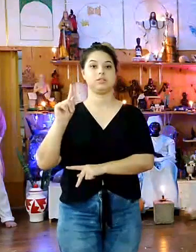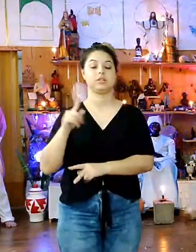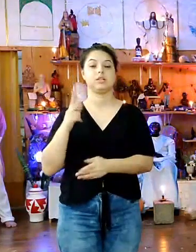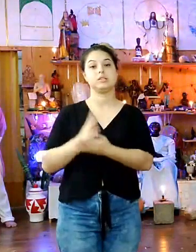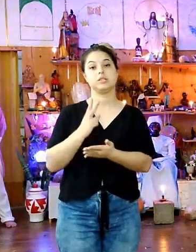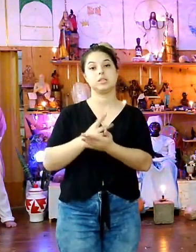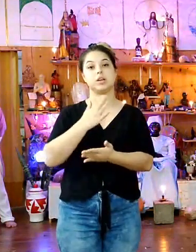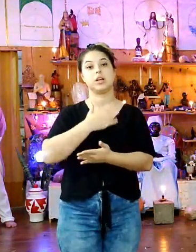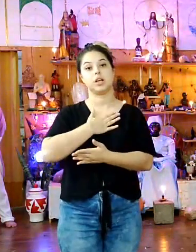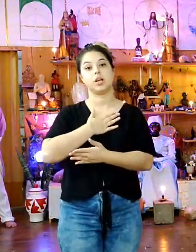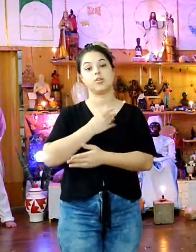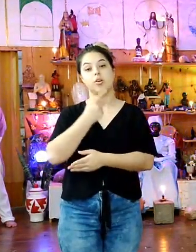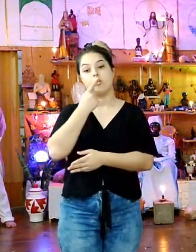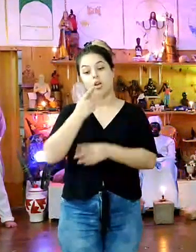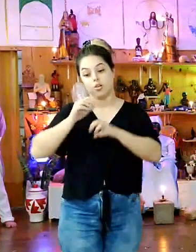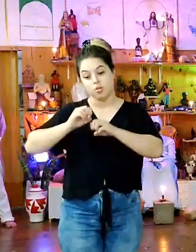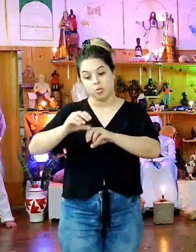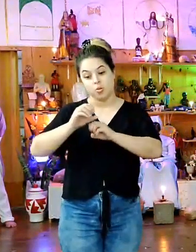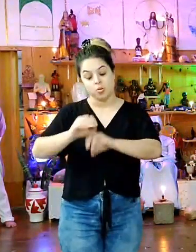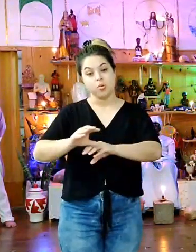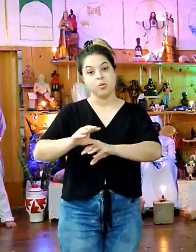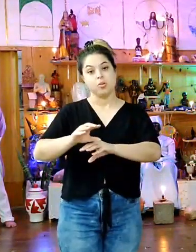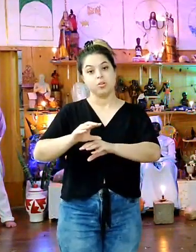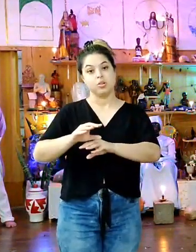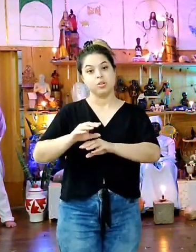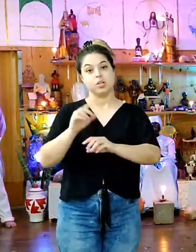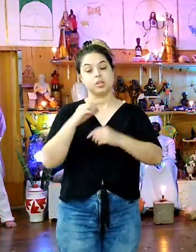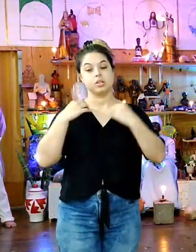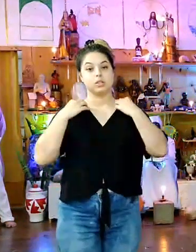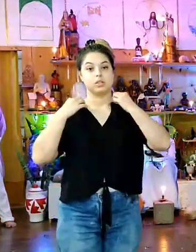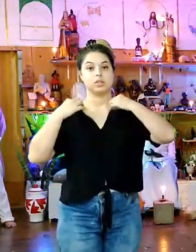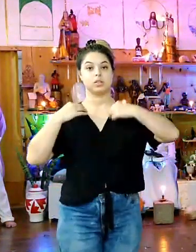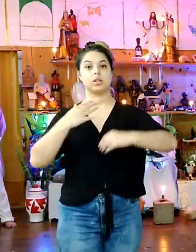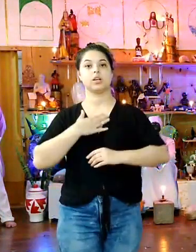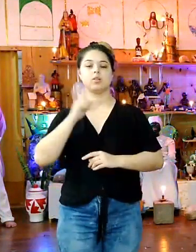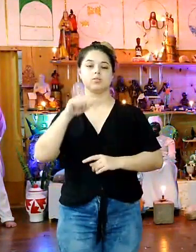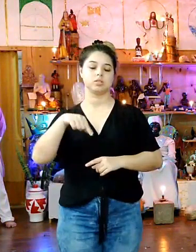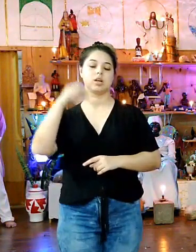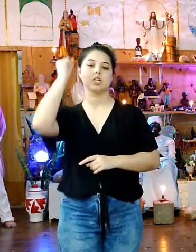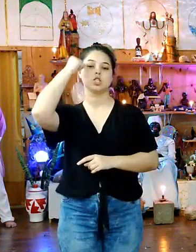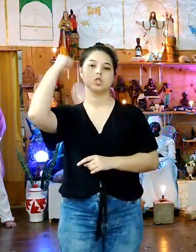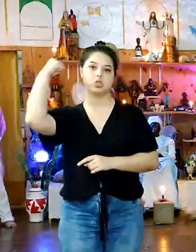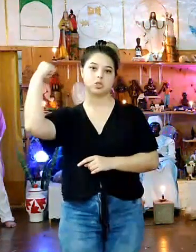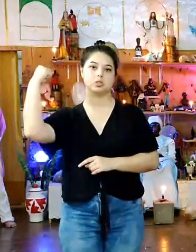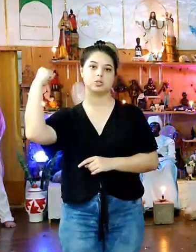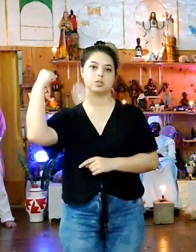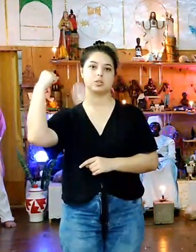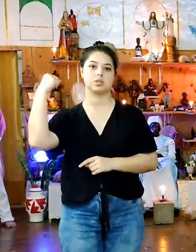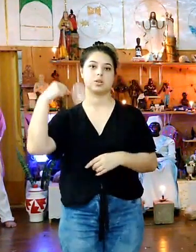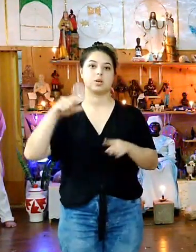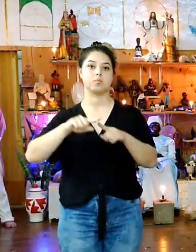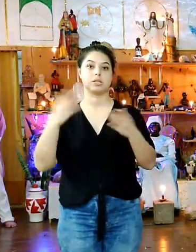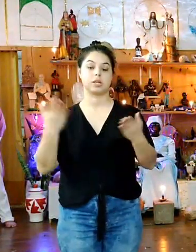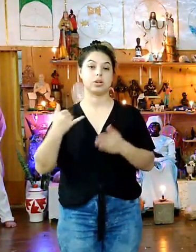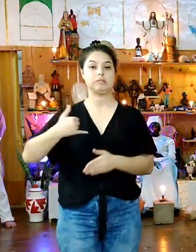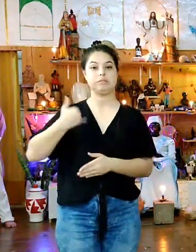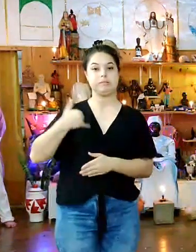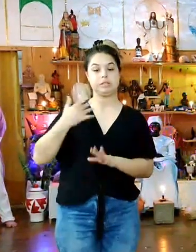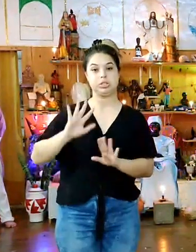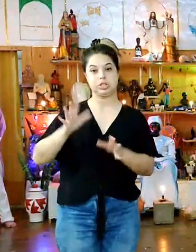Todas as vezes que eu me ponho a orientar um retiro espiritual, né, eu sou sociólogo, mas agora, quando a minha idade